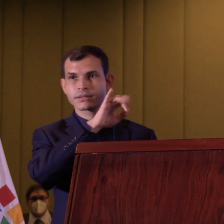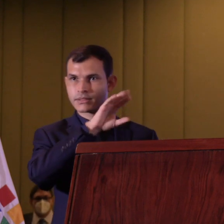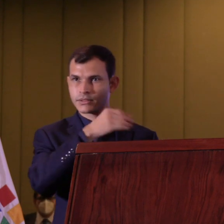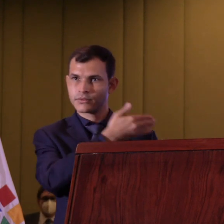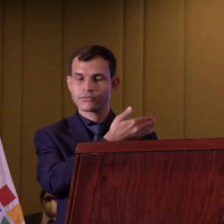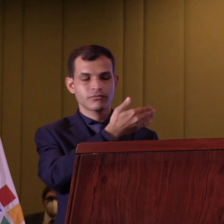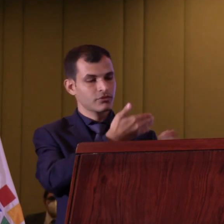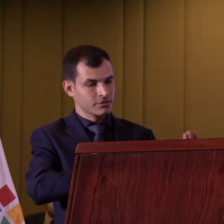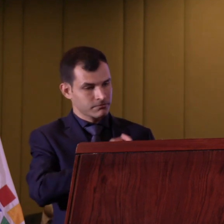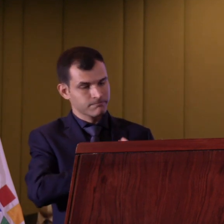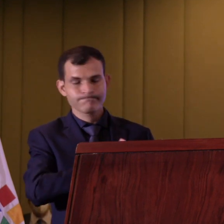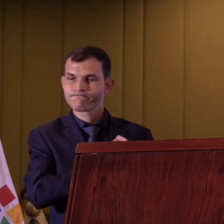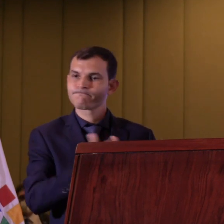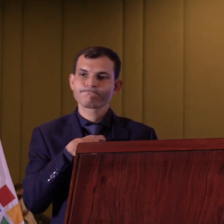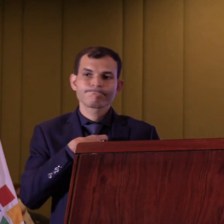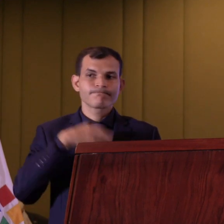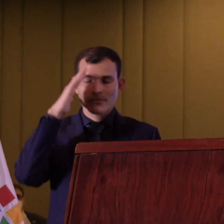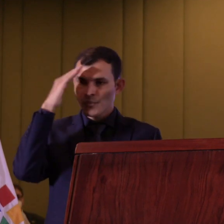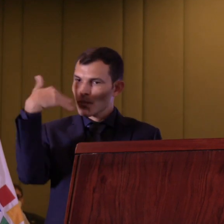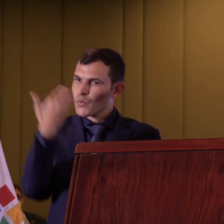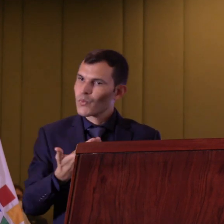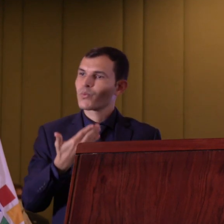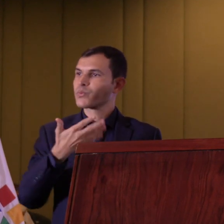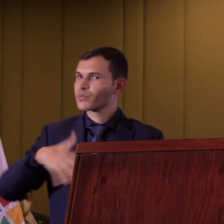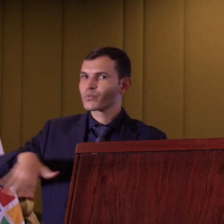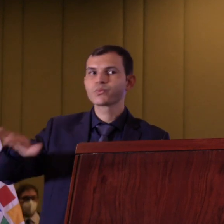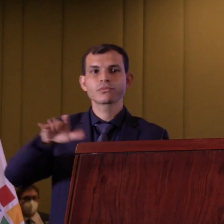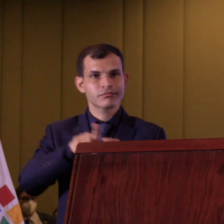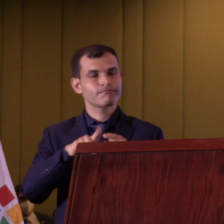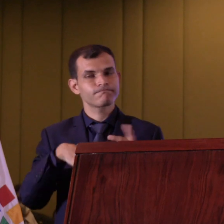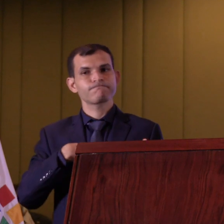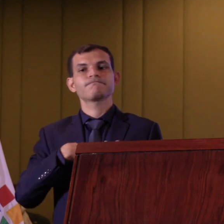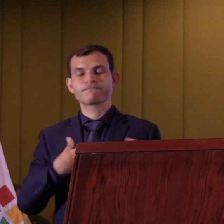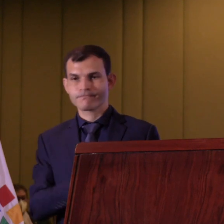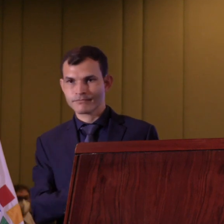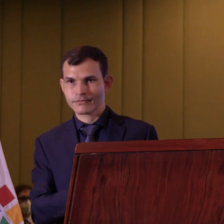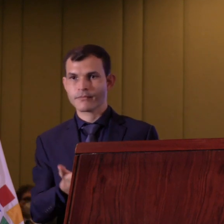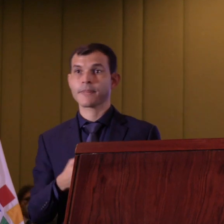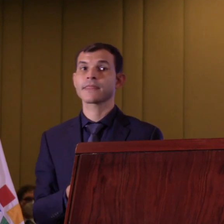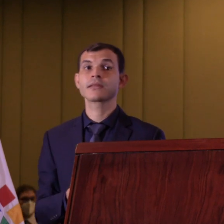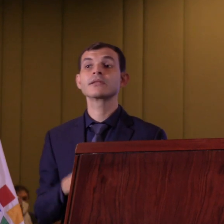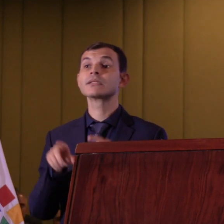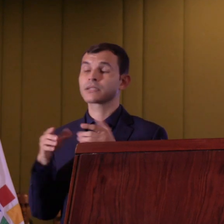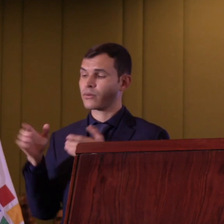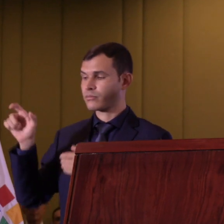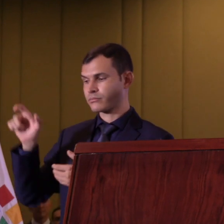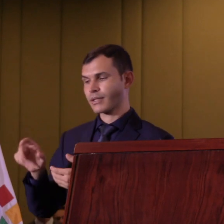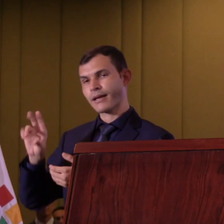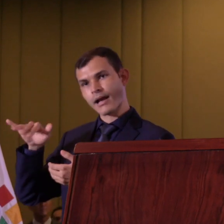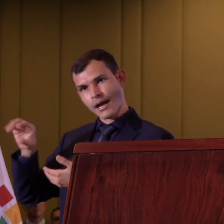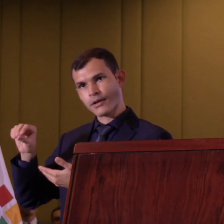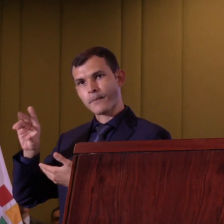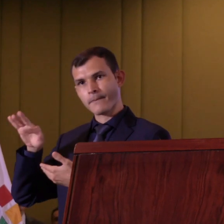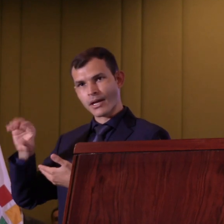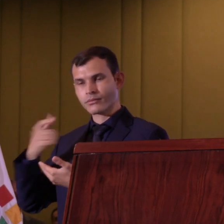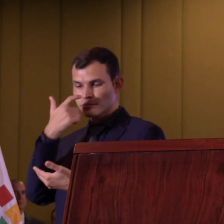e honra a todos nós. E, em nome do senhor e do deputado Ricardo Barros, eu cumprimento